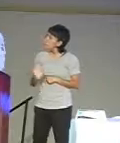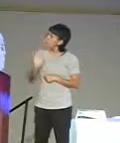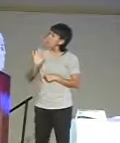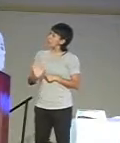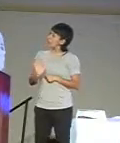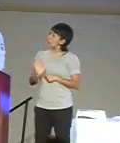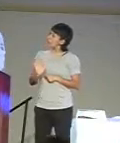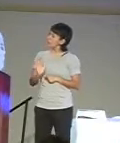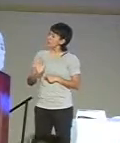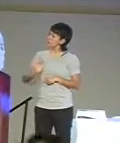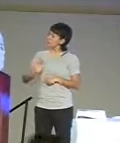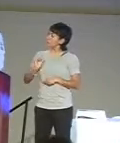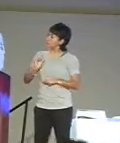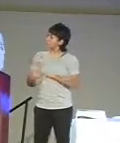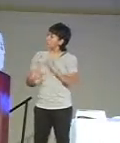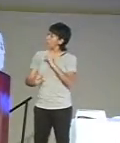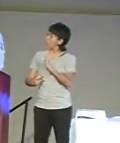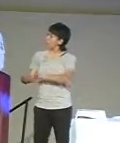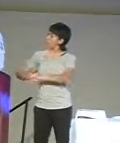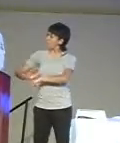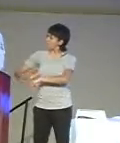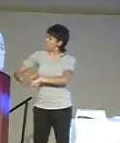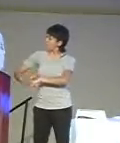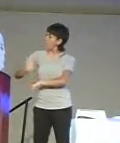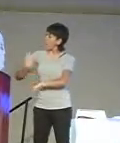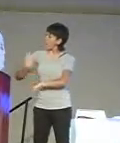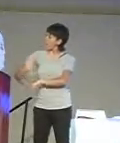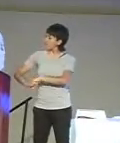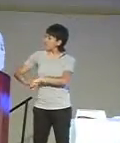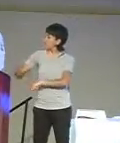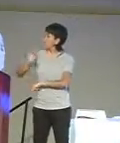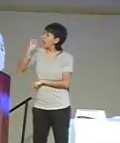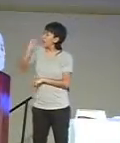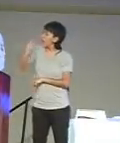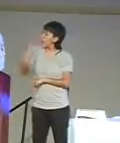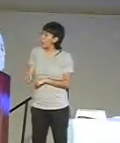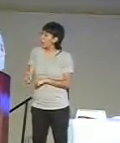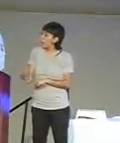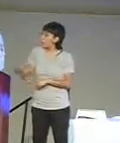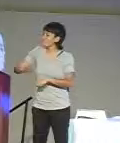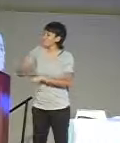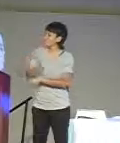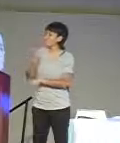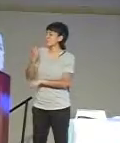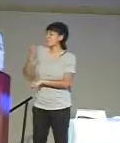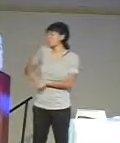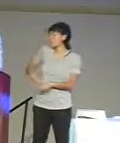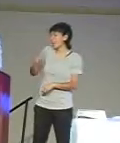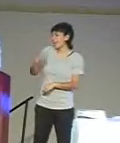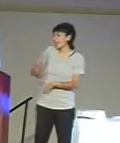mayor dependencia de la mortalidad neonatal.